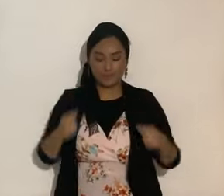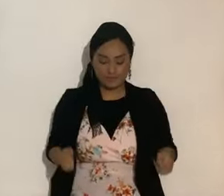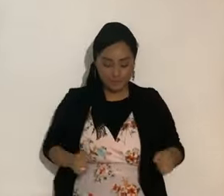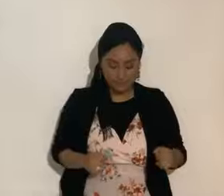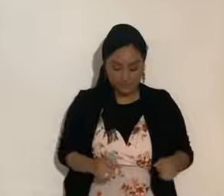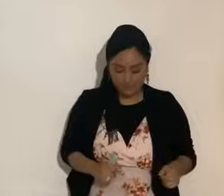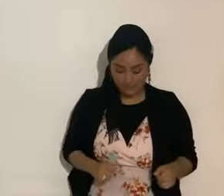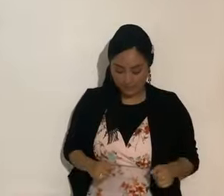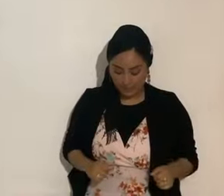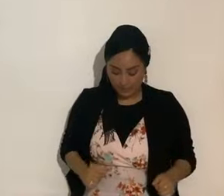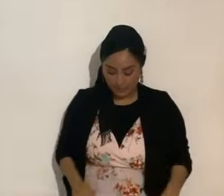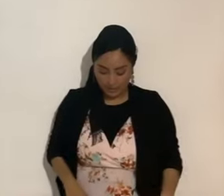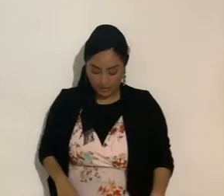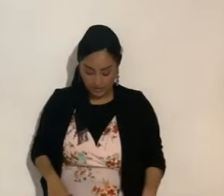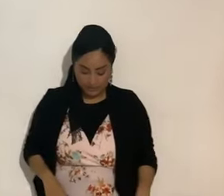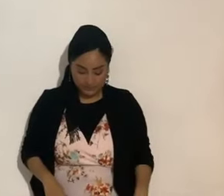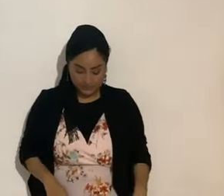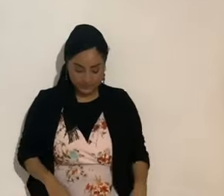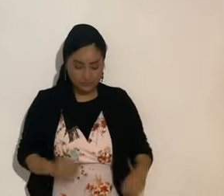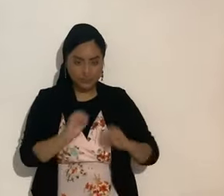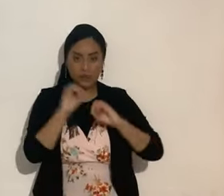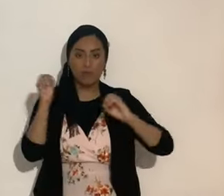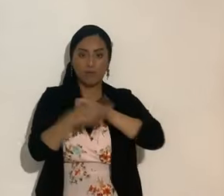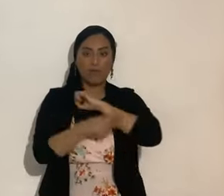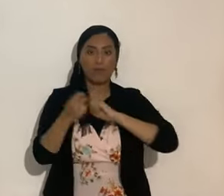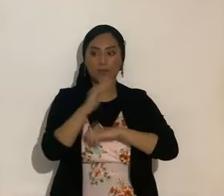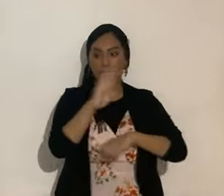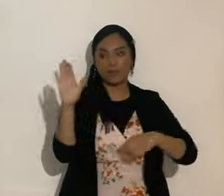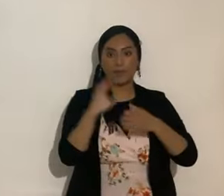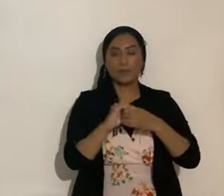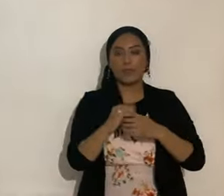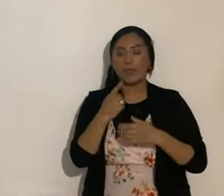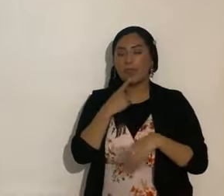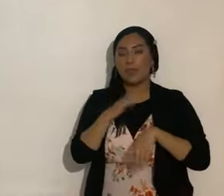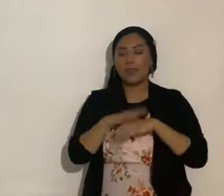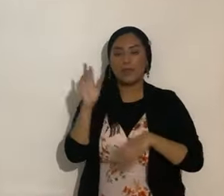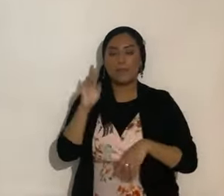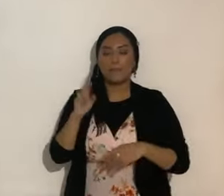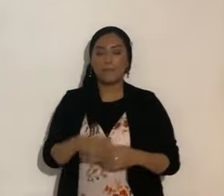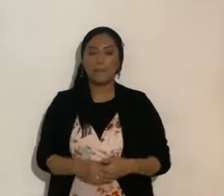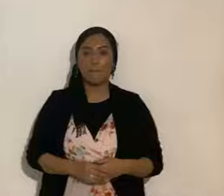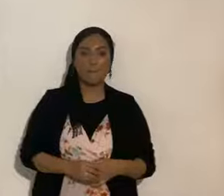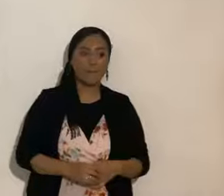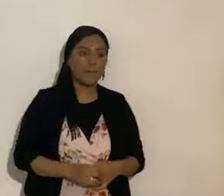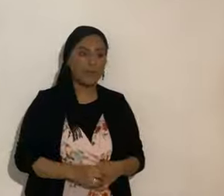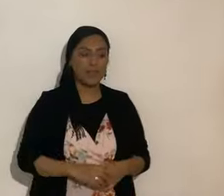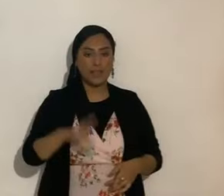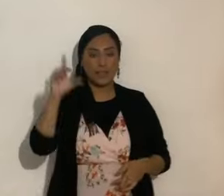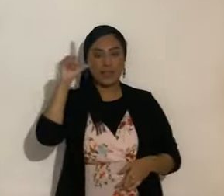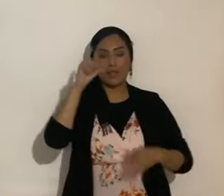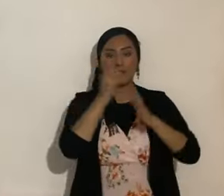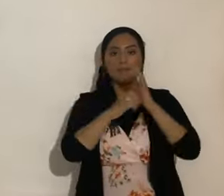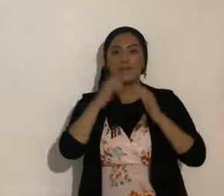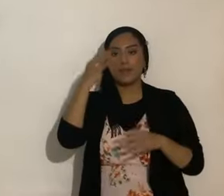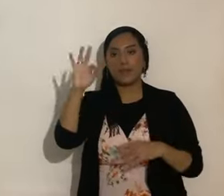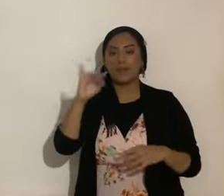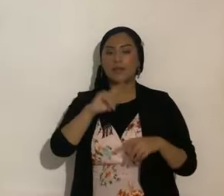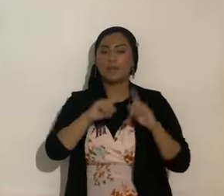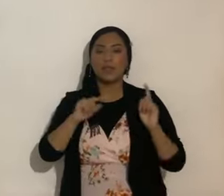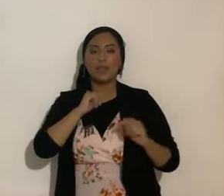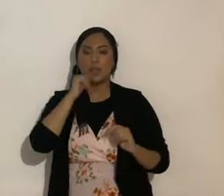lo va a hacer. Por algo dice que nadie robe tu corona. Aleluya, en Apocalipsis. Bueno, pero vamos a Levítico 19, pero no estar